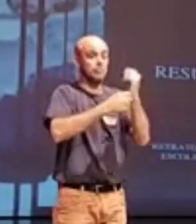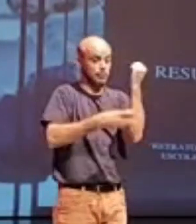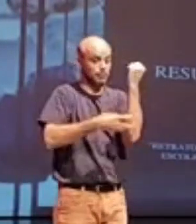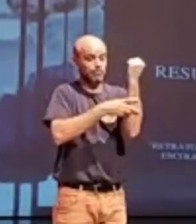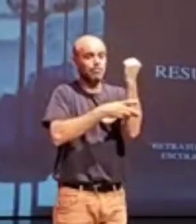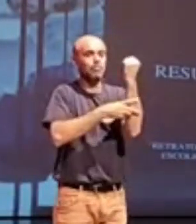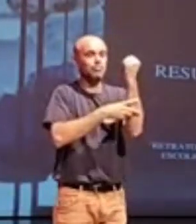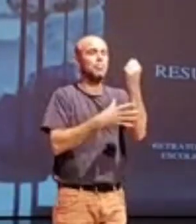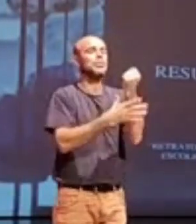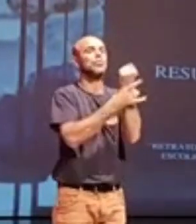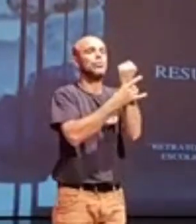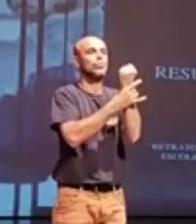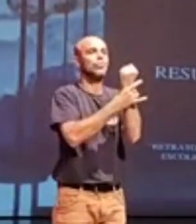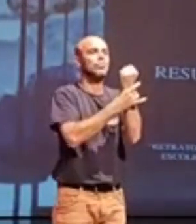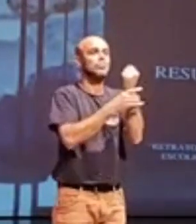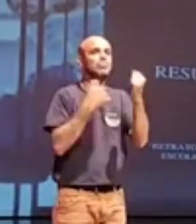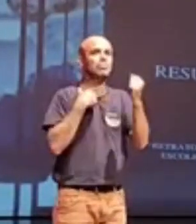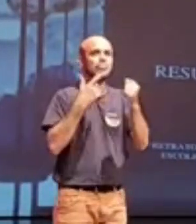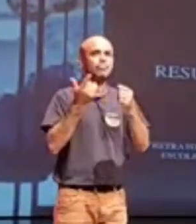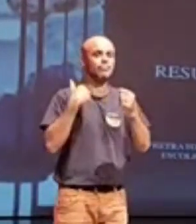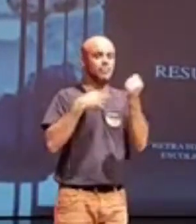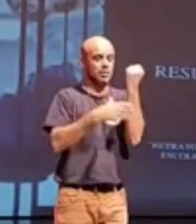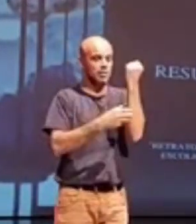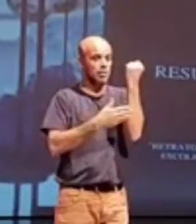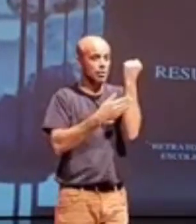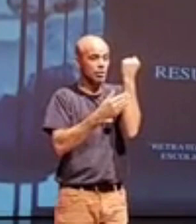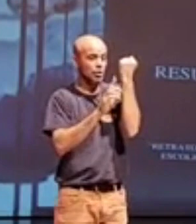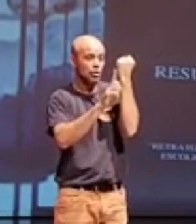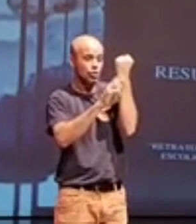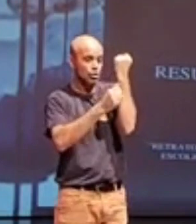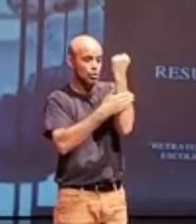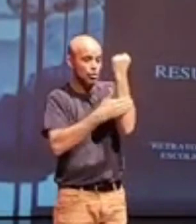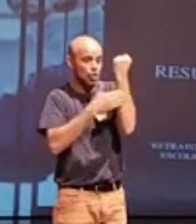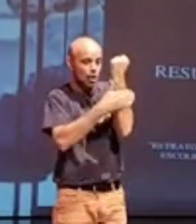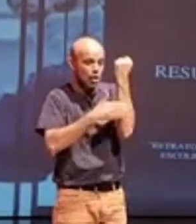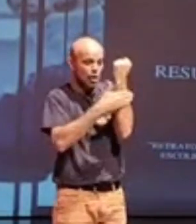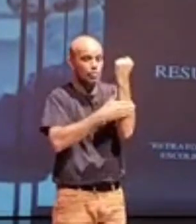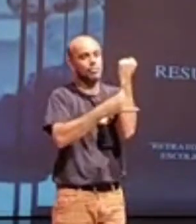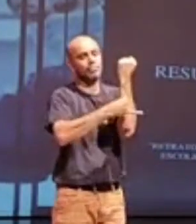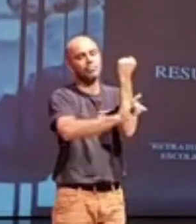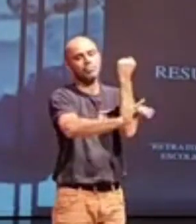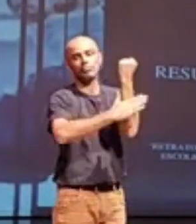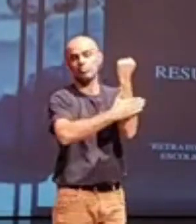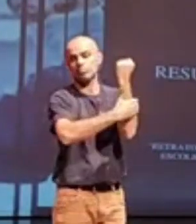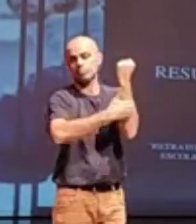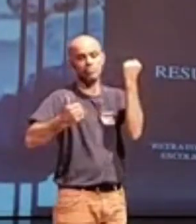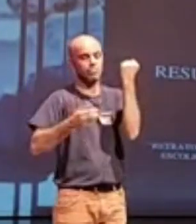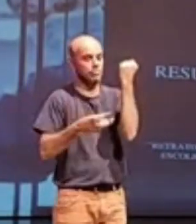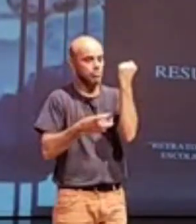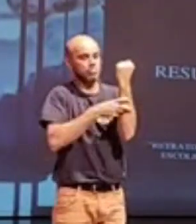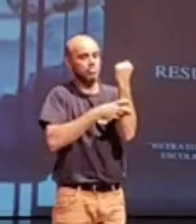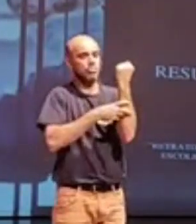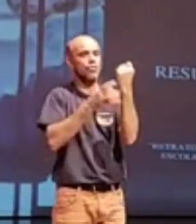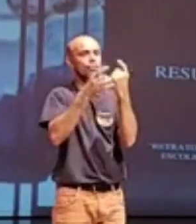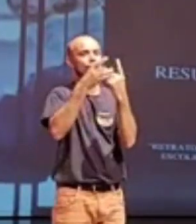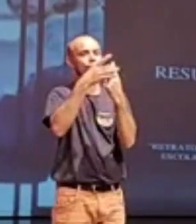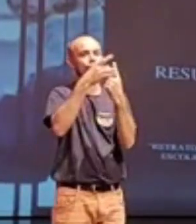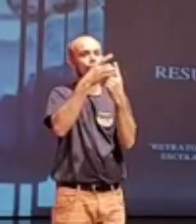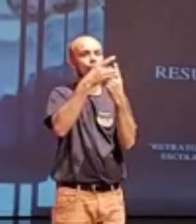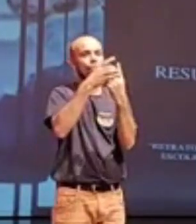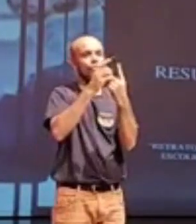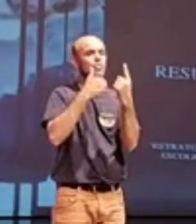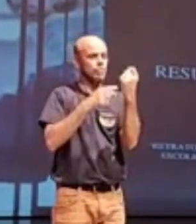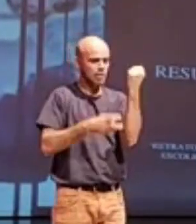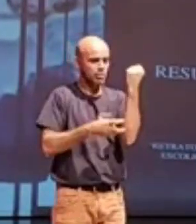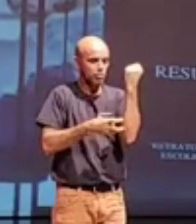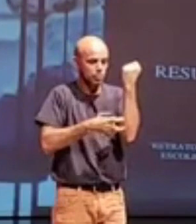e a artrodese, mas precisava no pós-operatório de gesso. Depois foi adicionado umas amarrilhas posteriores